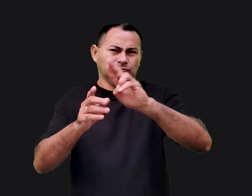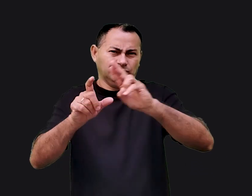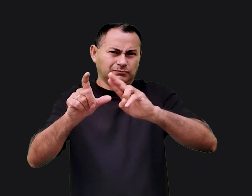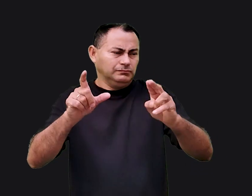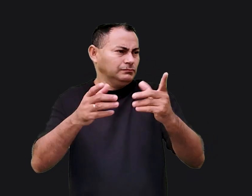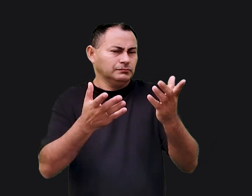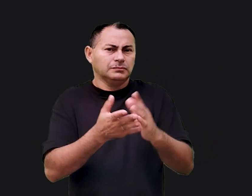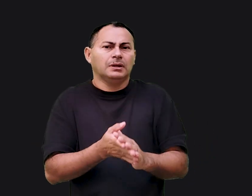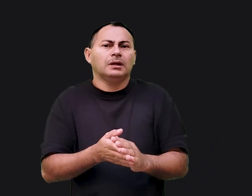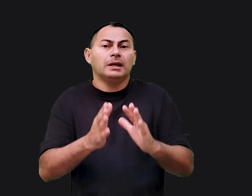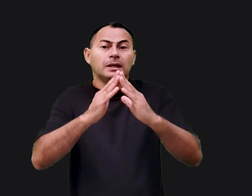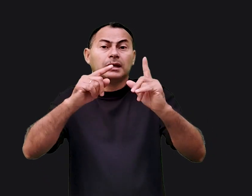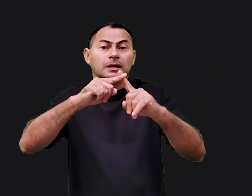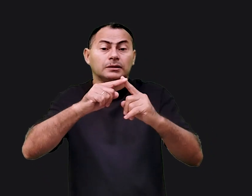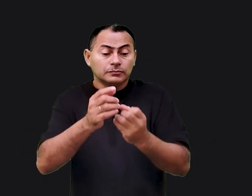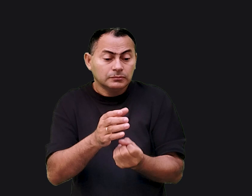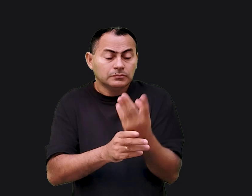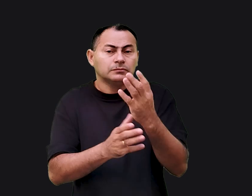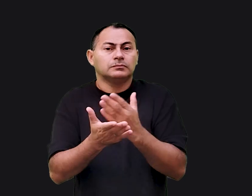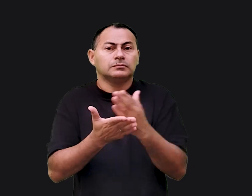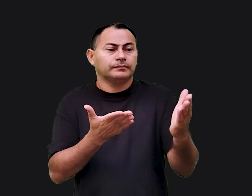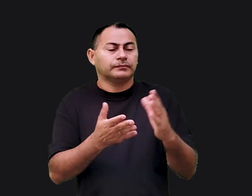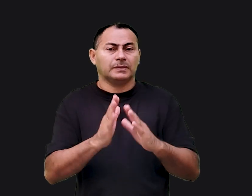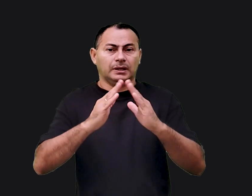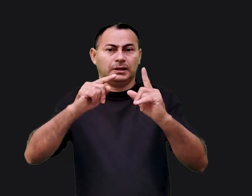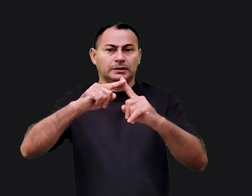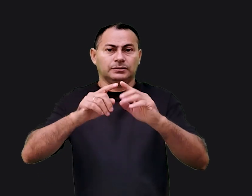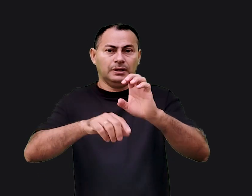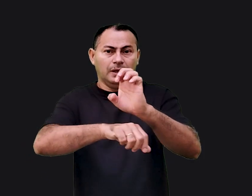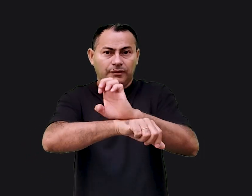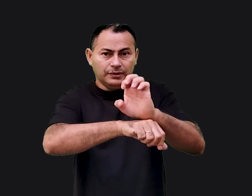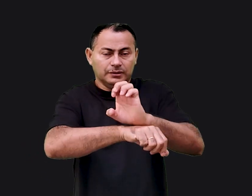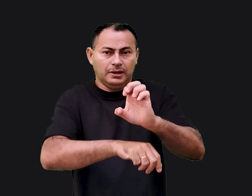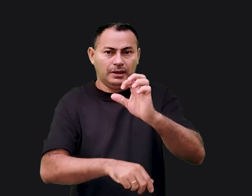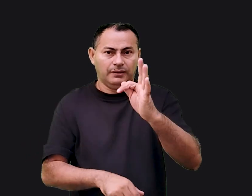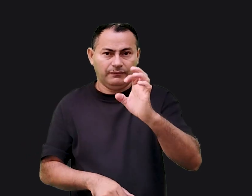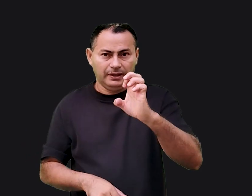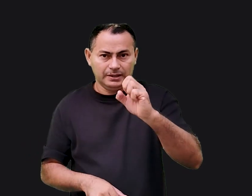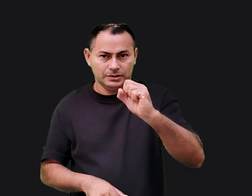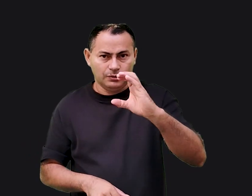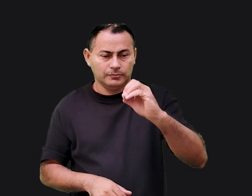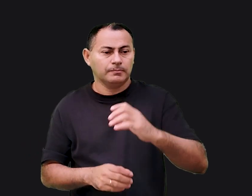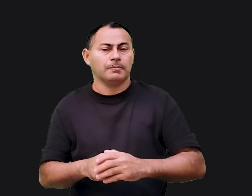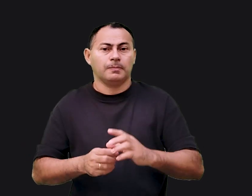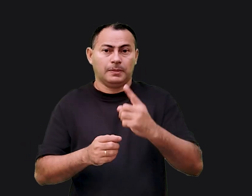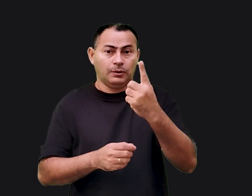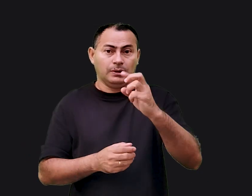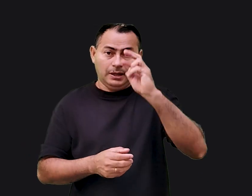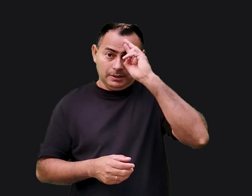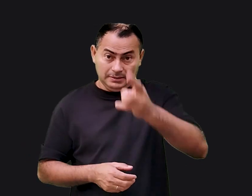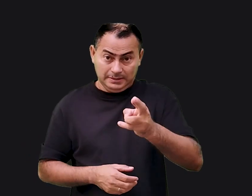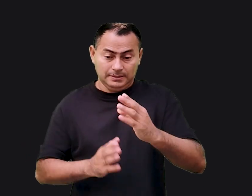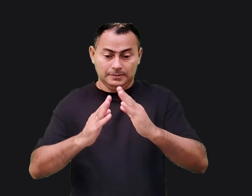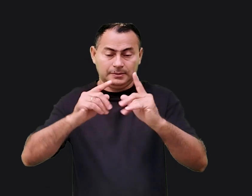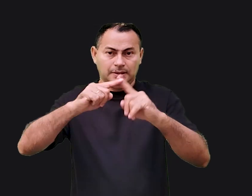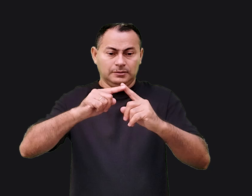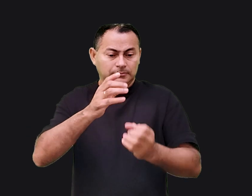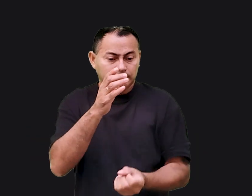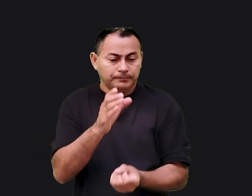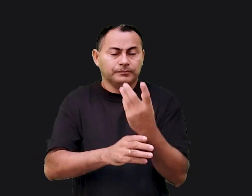sardes são igrejas que surgiram a partir da Igreja de Éfeso uma das razões para que a igreja plantada em